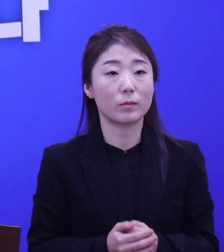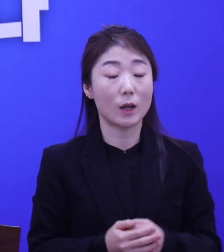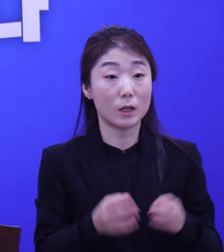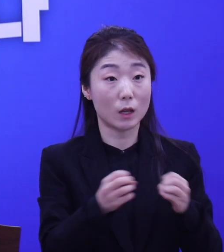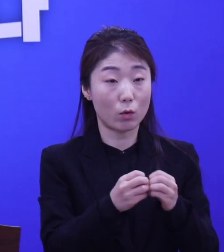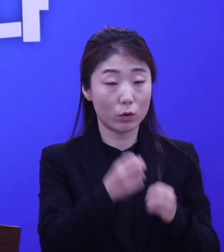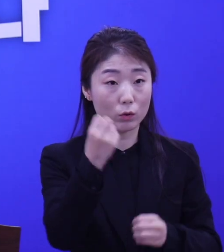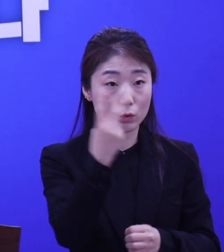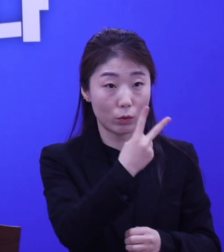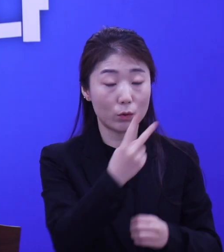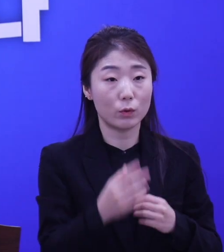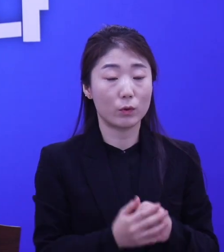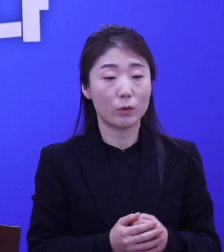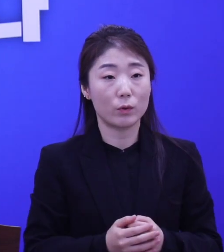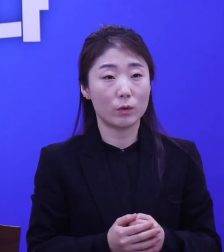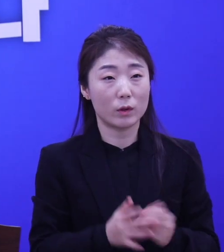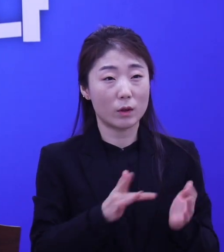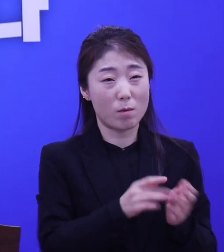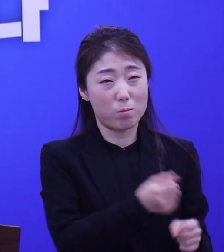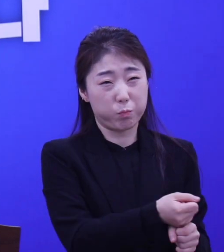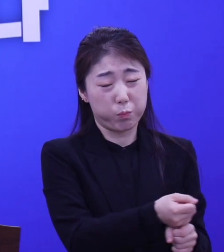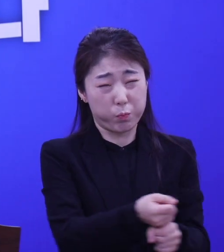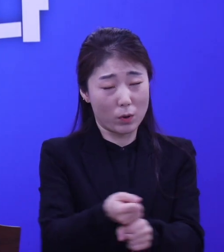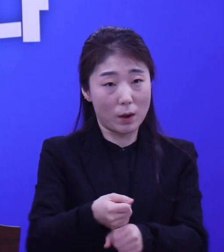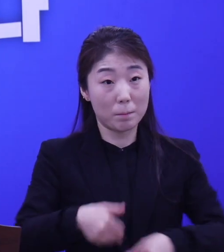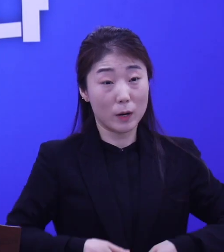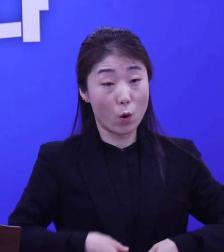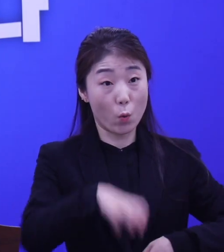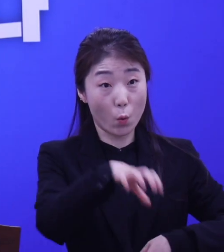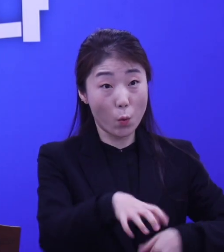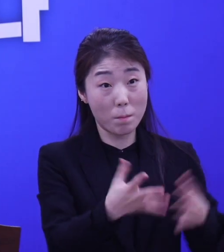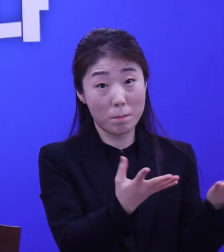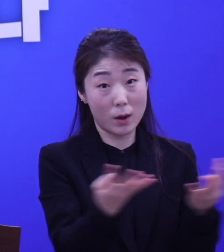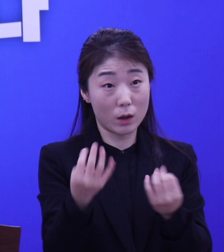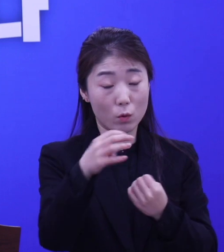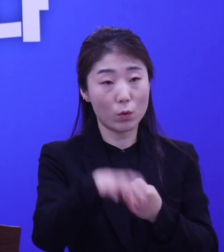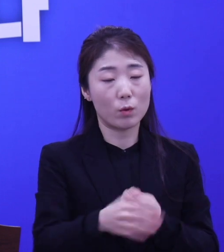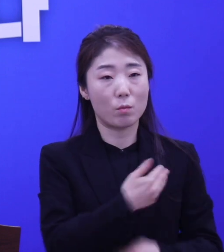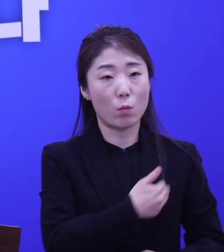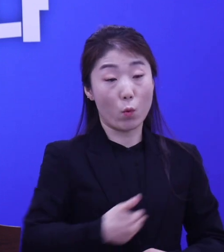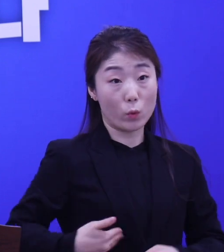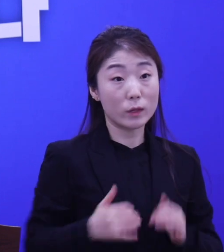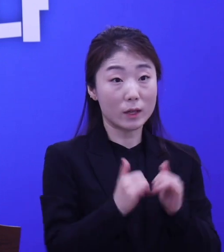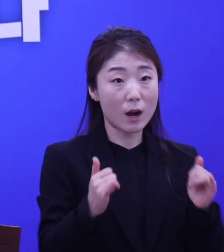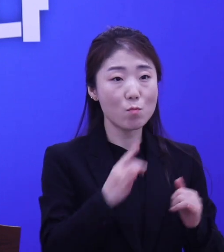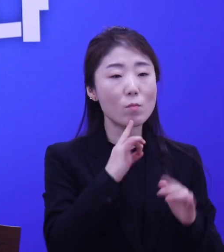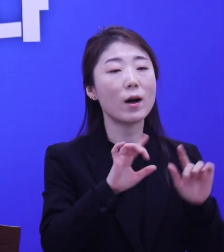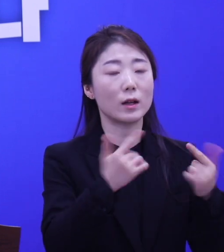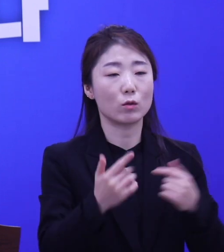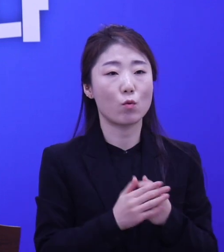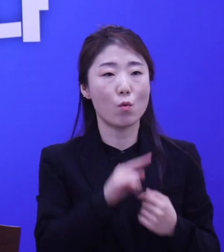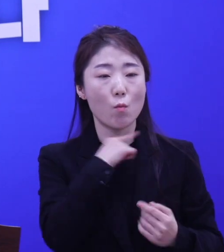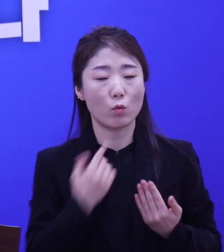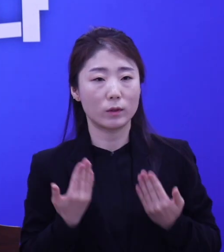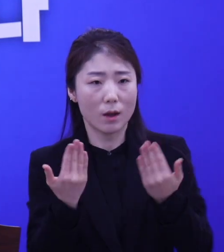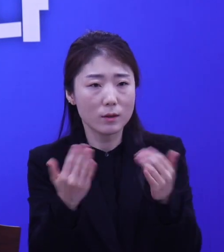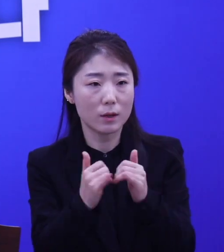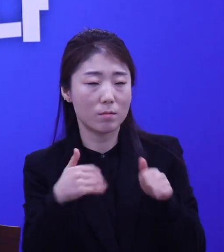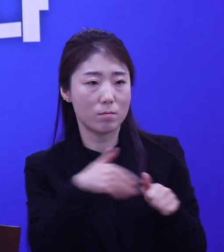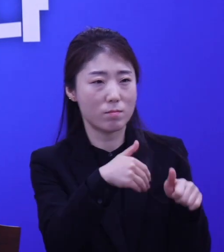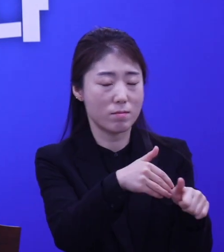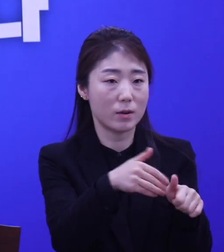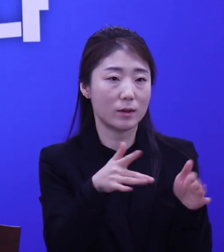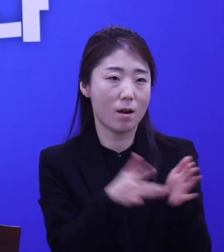창원을 비롯해 방역 대상지가 많은 지역은 보건소 인력뿐만 아니라 자원봉사자를 활용하여 방역을